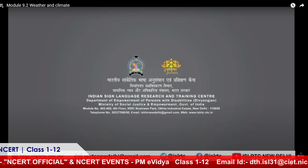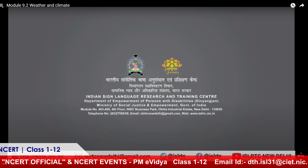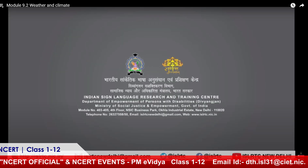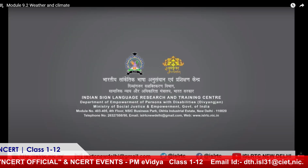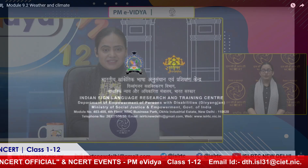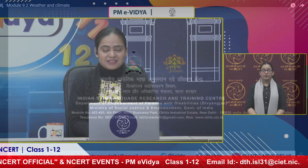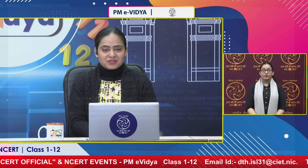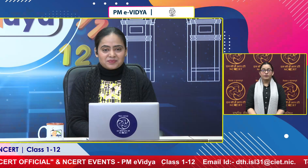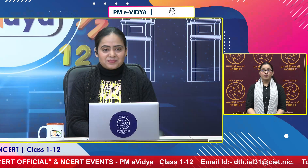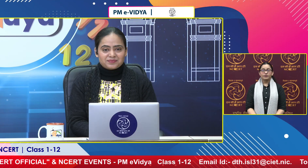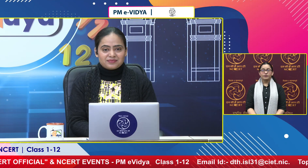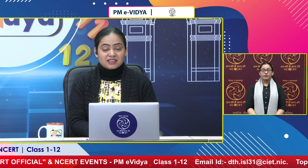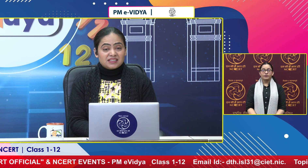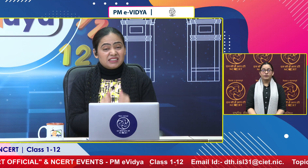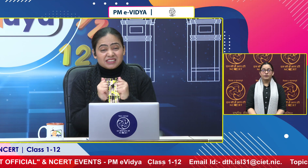धन्यवाद।